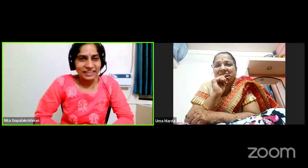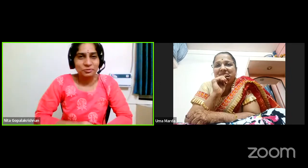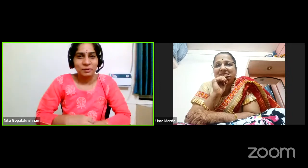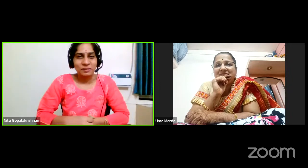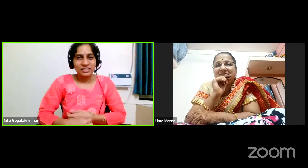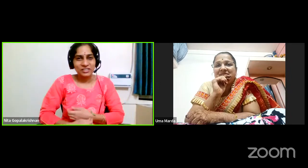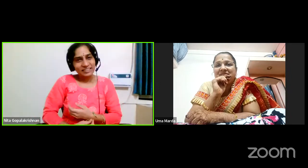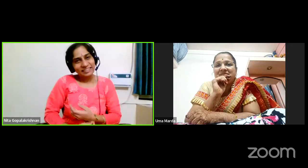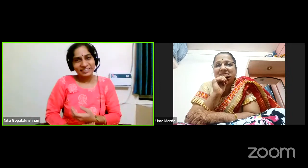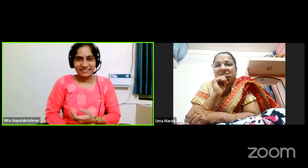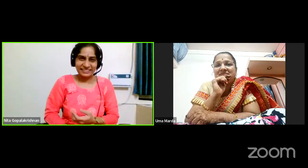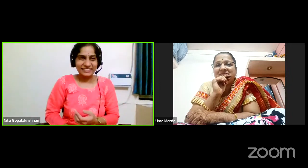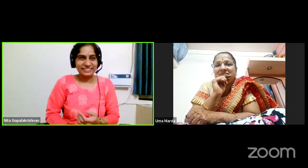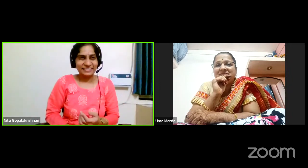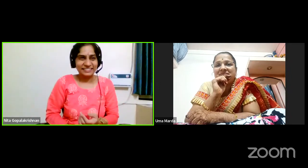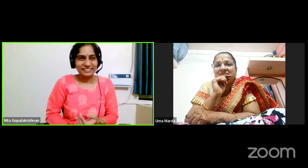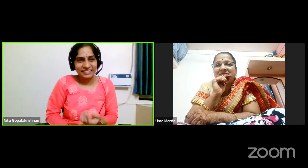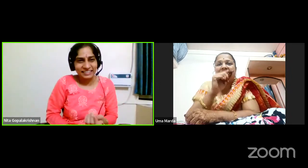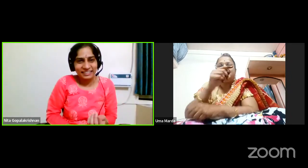उमा जी हैं, उमा माता जी।